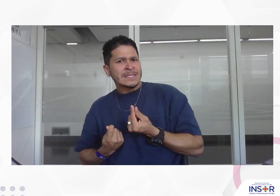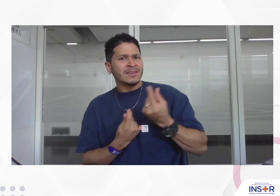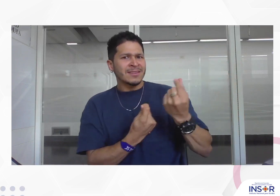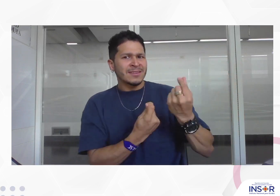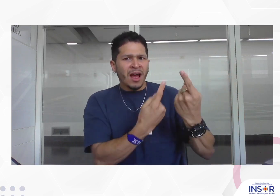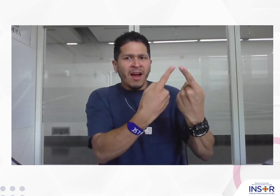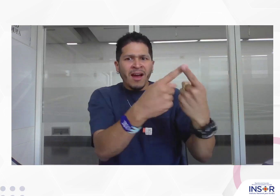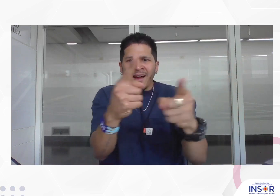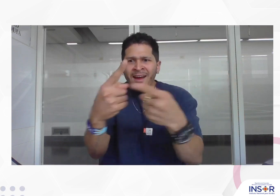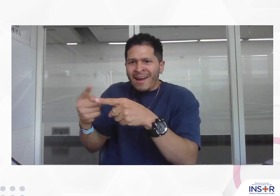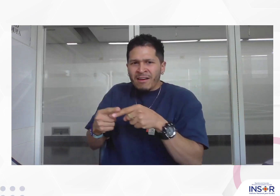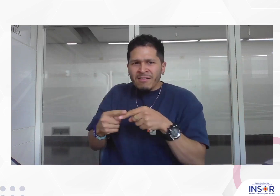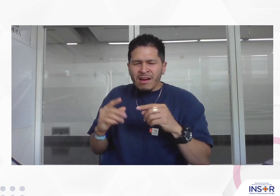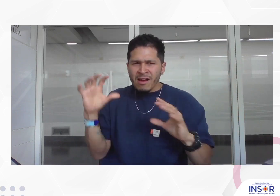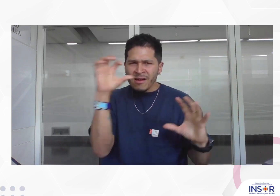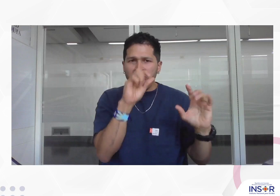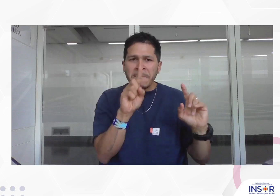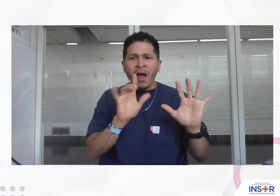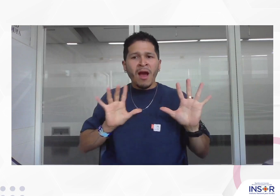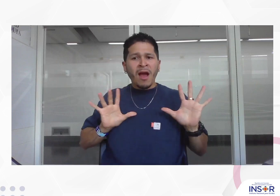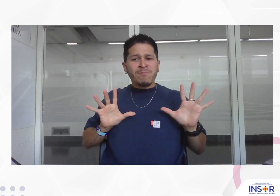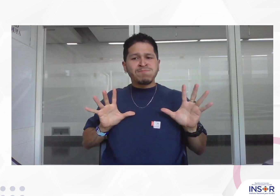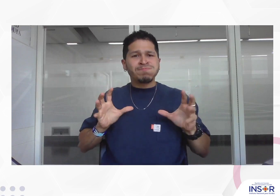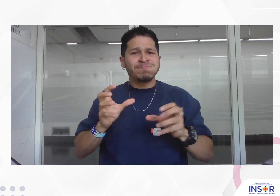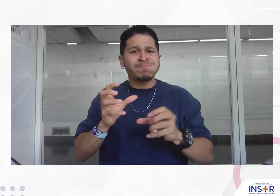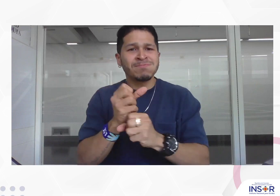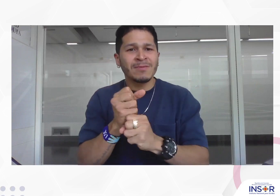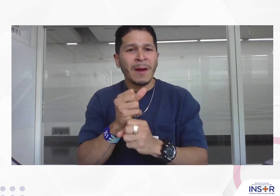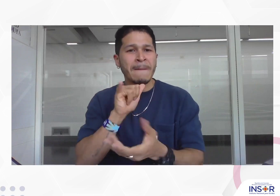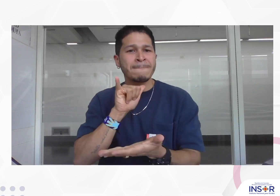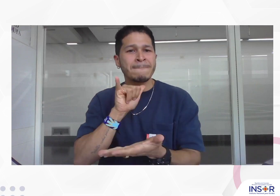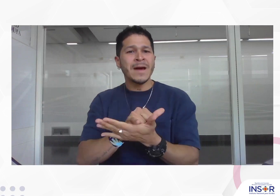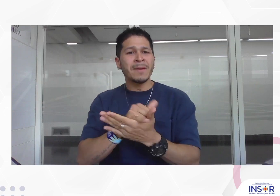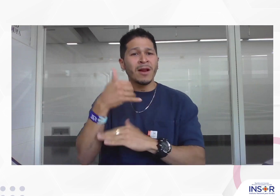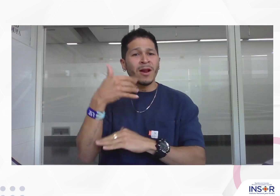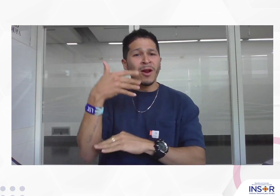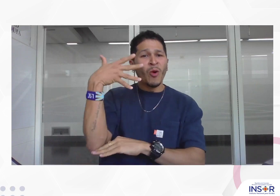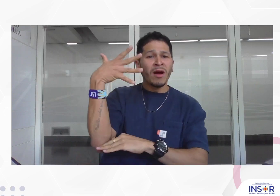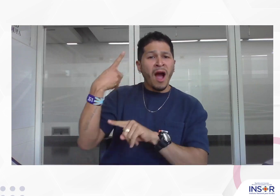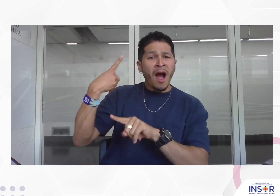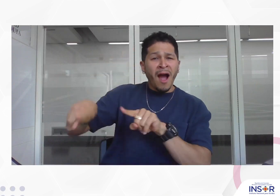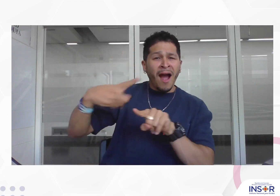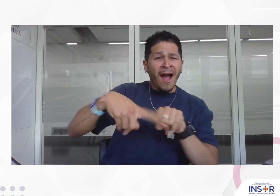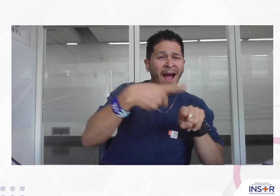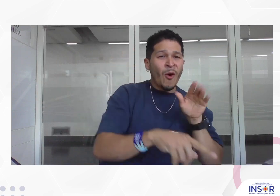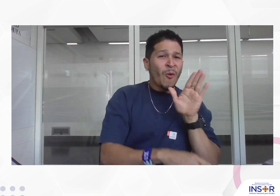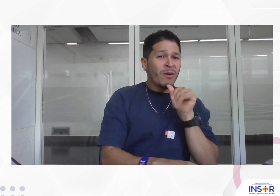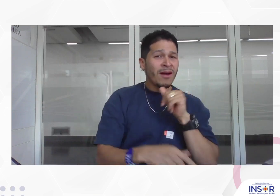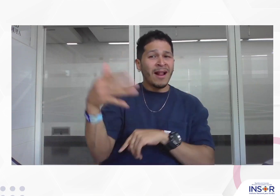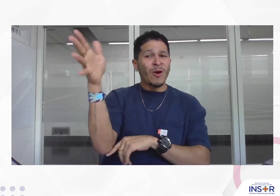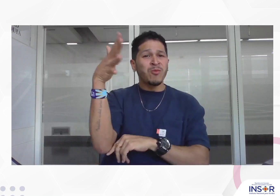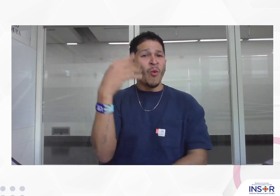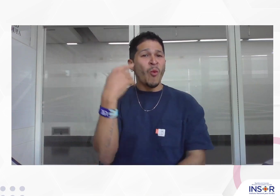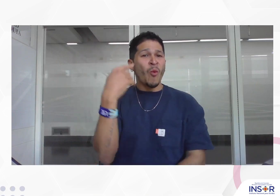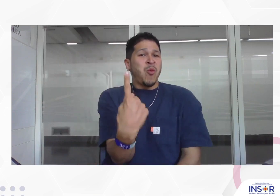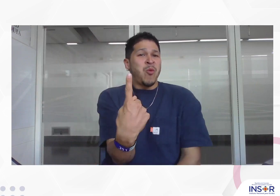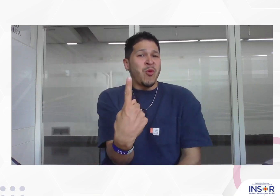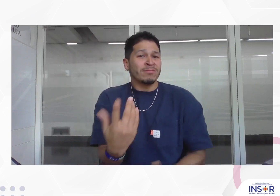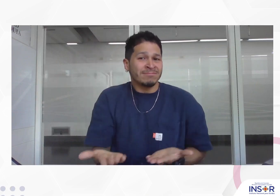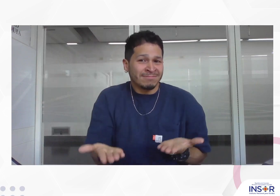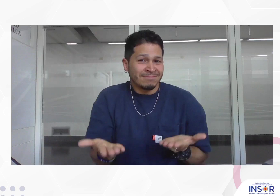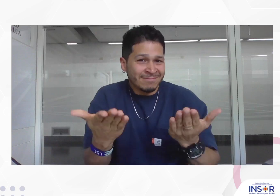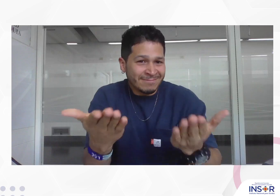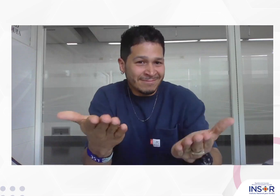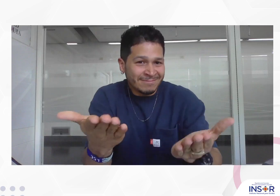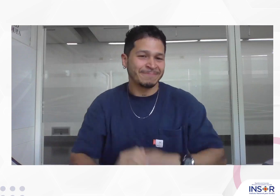diferente a otra persona, pues va a tener una experiencia de vida diferente, así también sea sorda. Entonces hablamos de una diversidad y hablamos